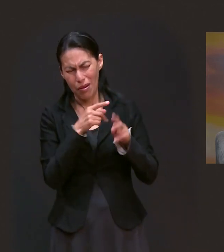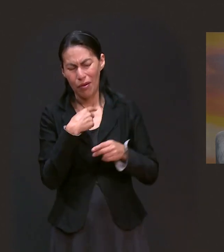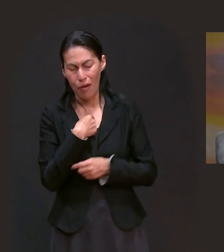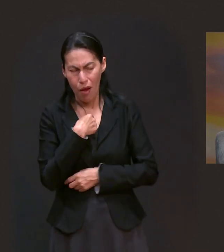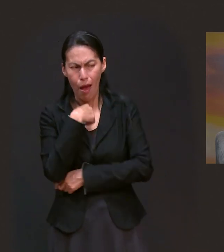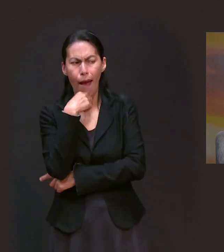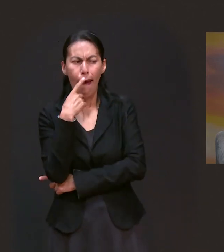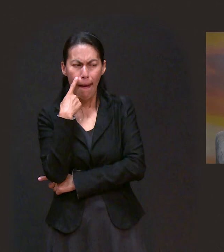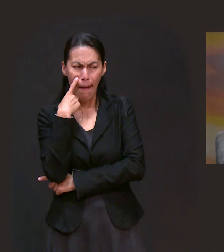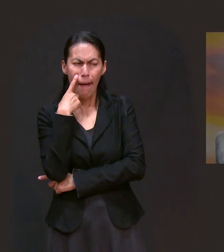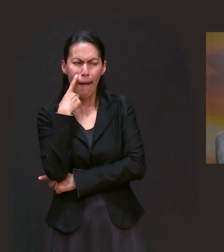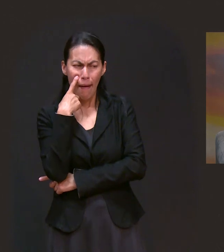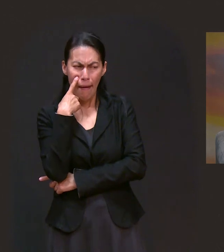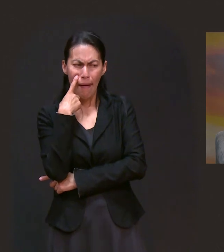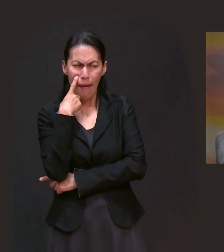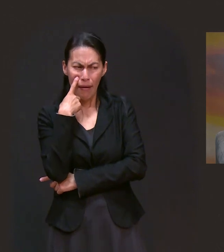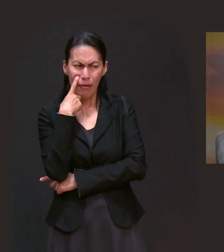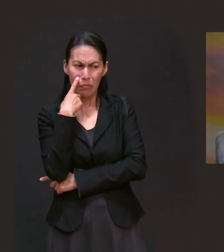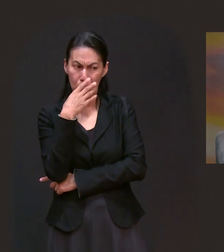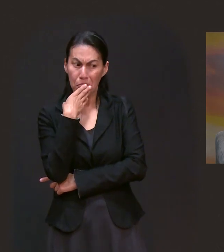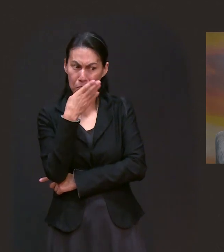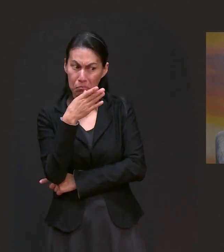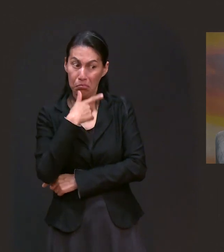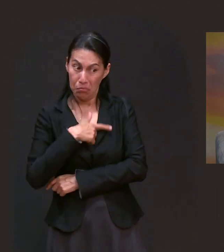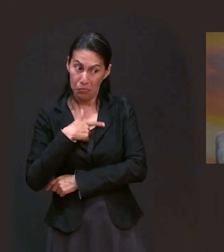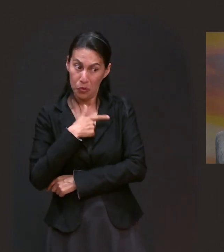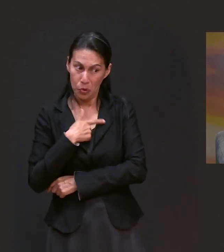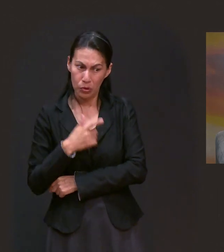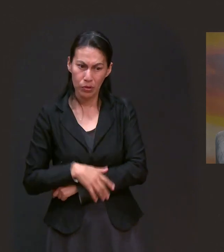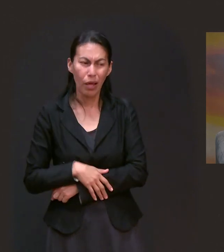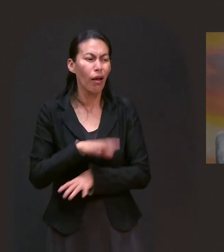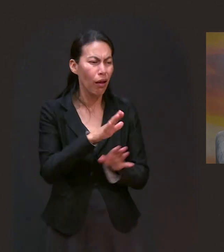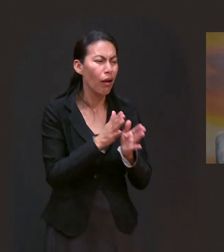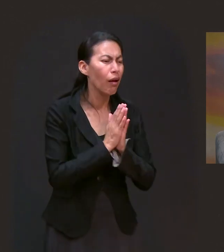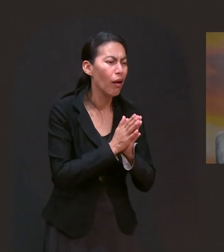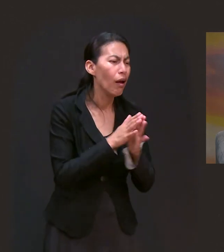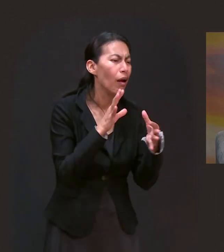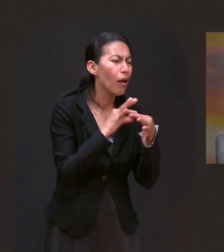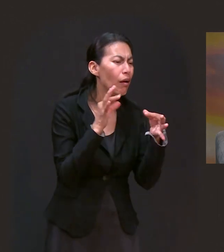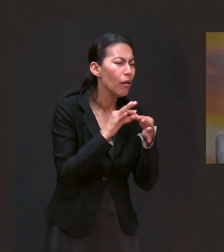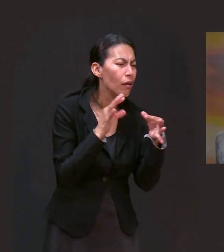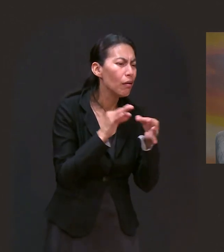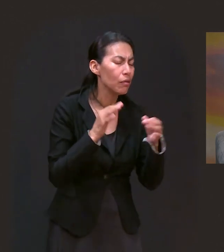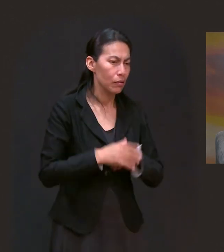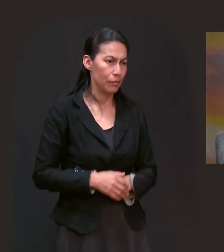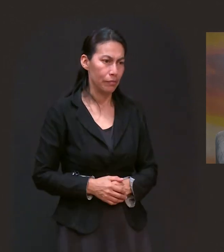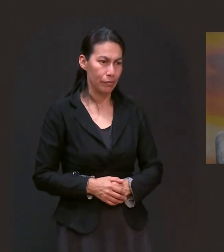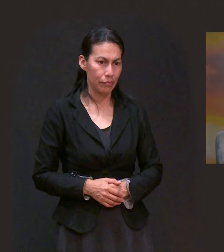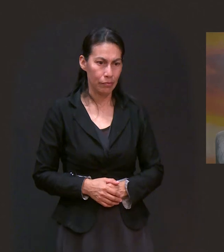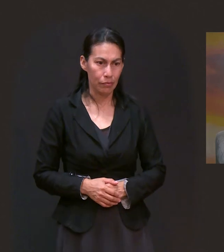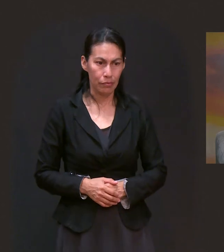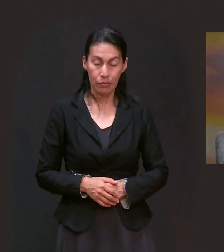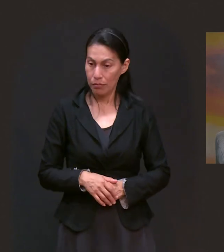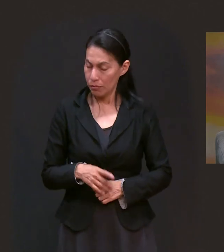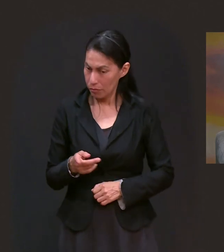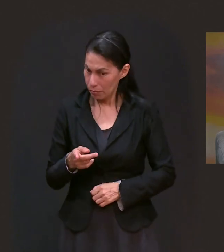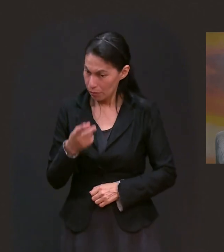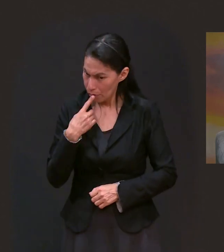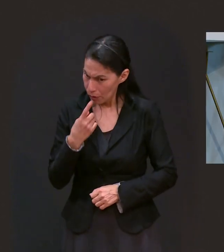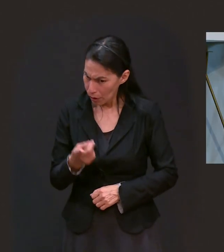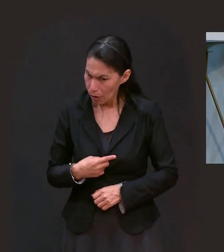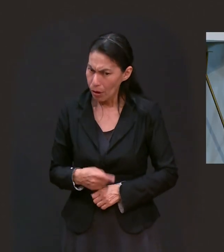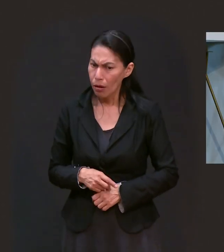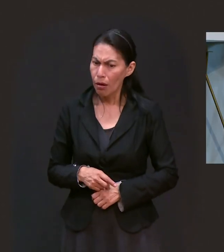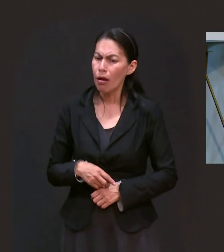los escuchaba yo decía está buenísimo sea como estamos hojita entonces tienes que aplicarte de una vez